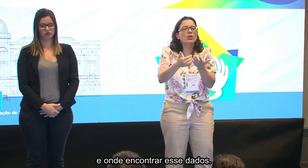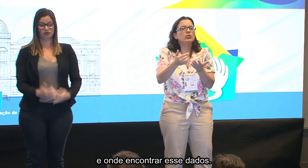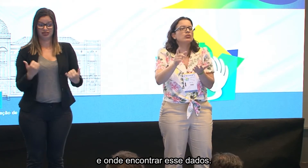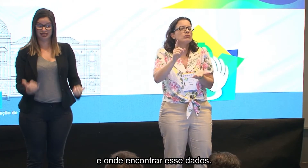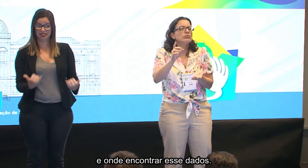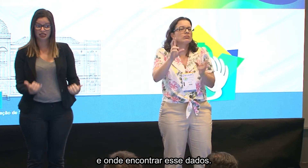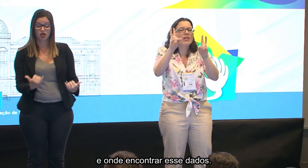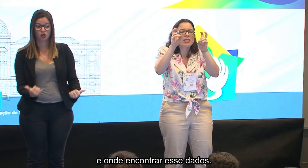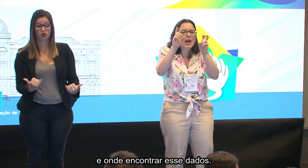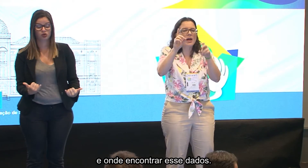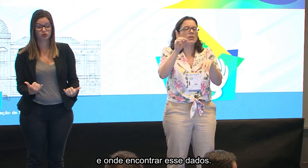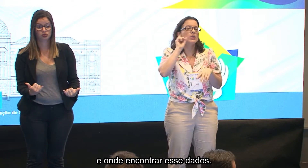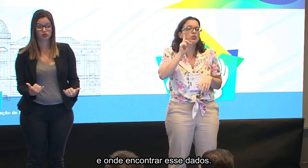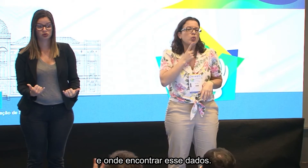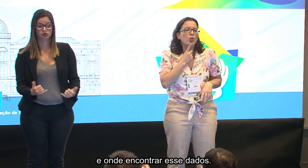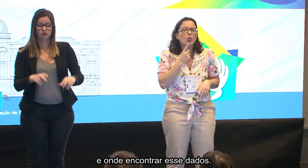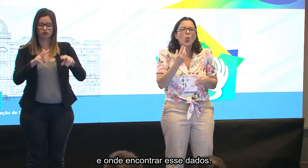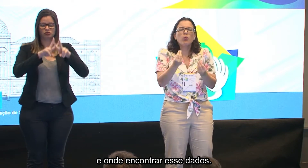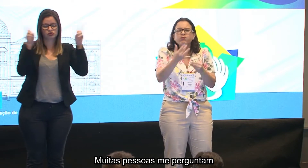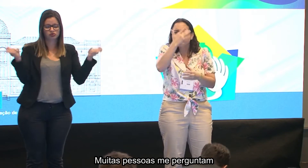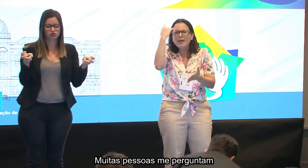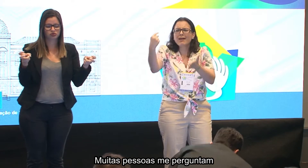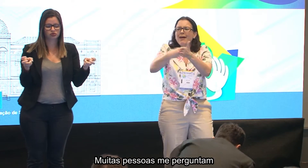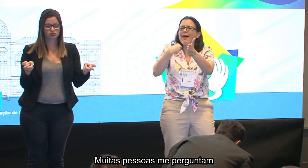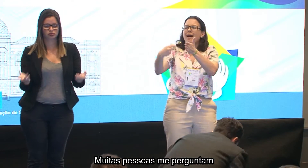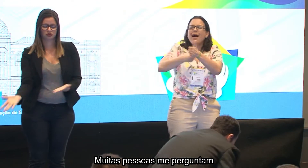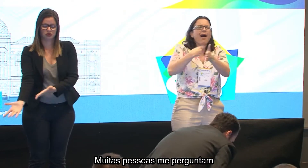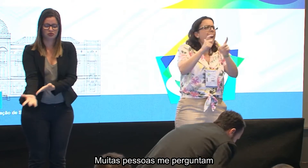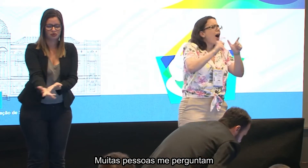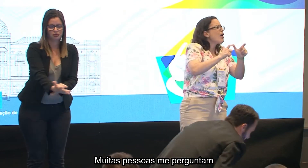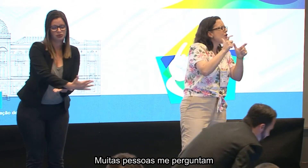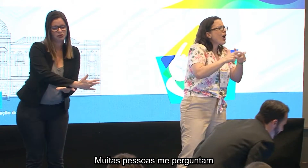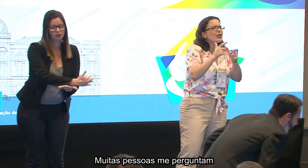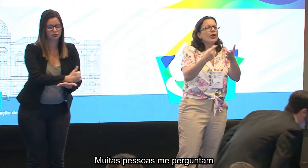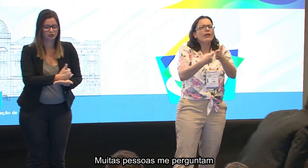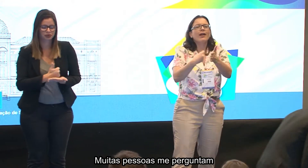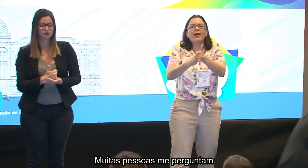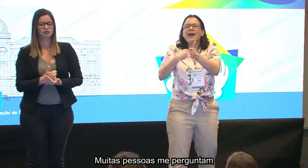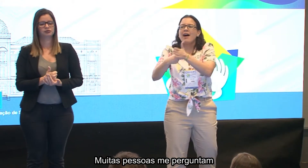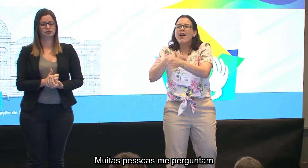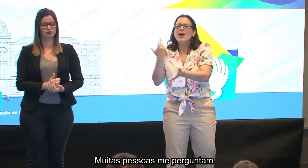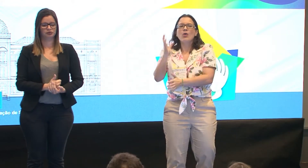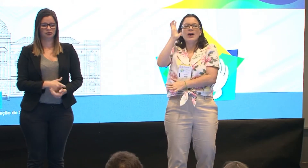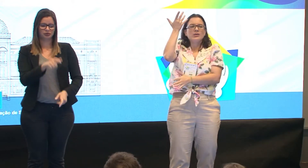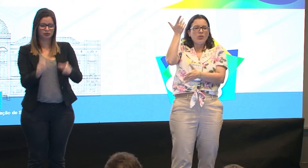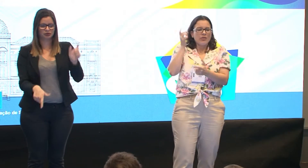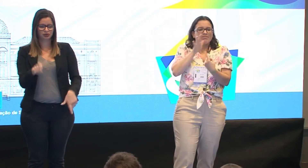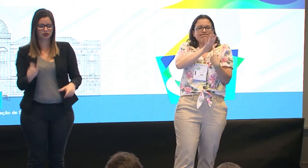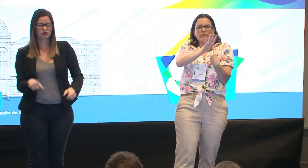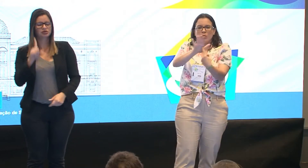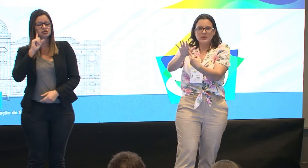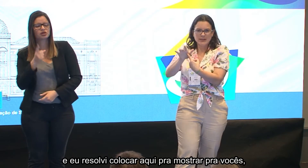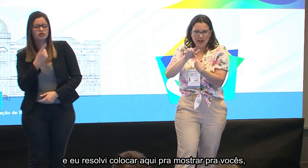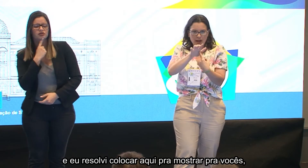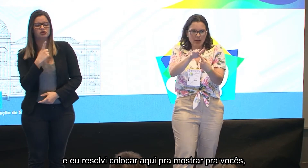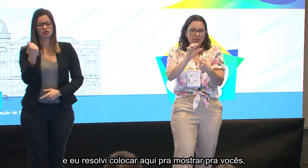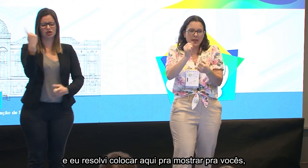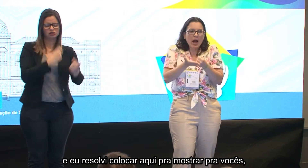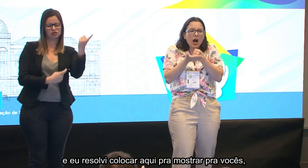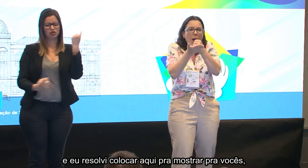E onde encontrar esses dados? Como encontrar os dados? Muitas pessoas me perguntam, e eu resolvi colocar aqui